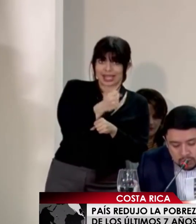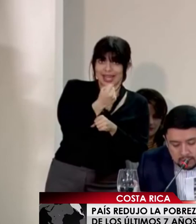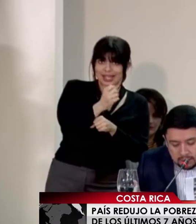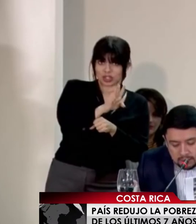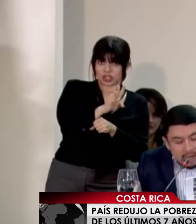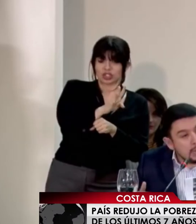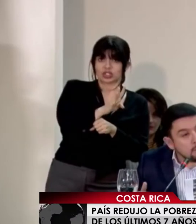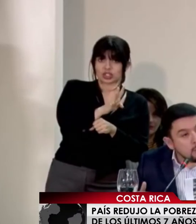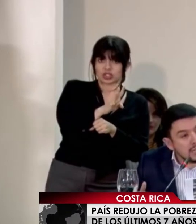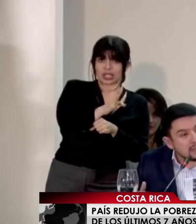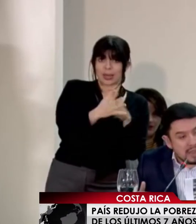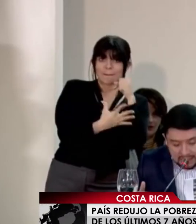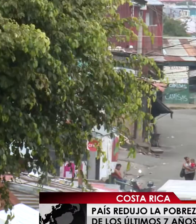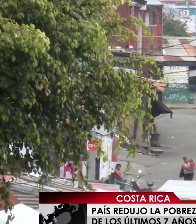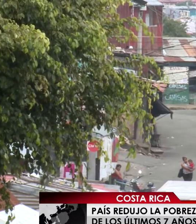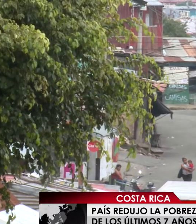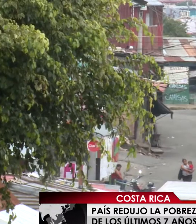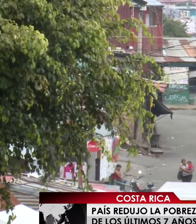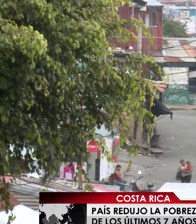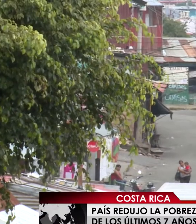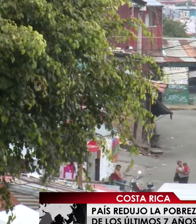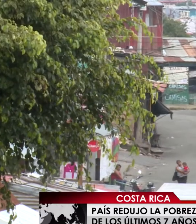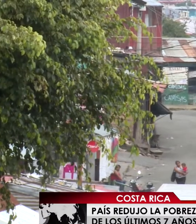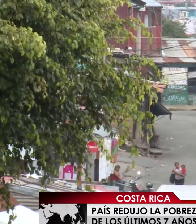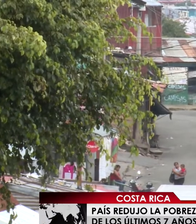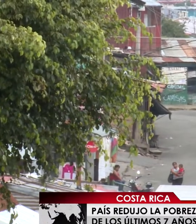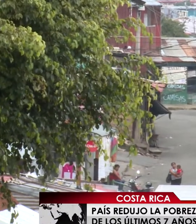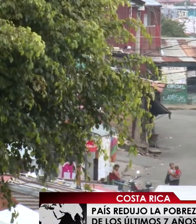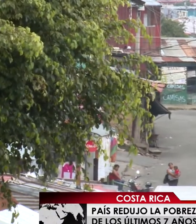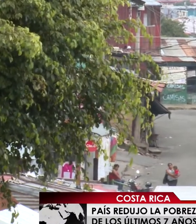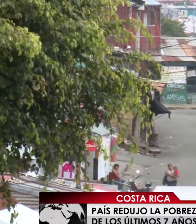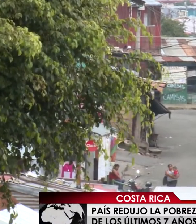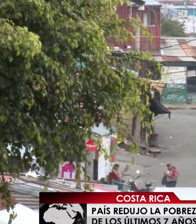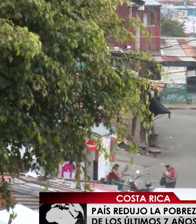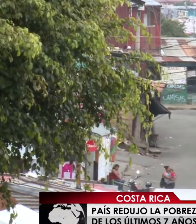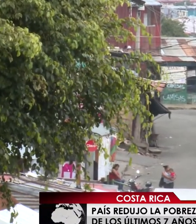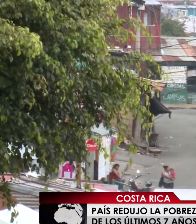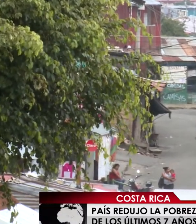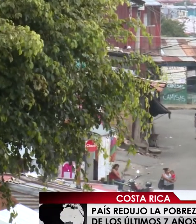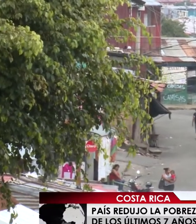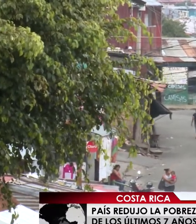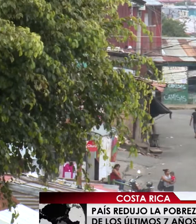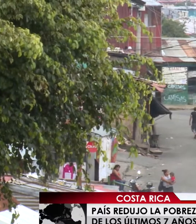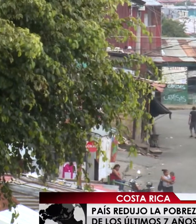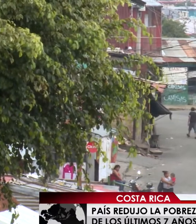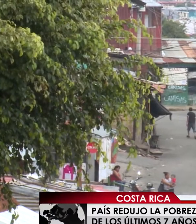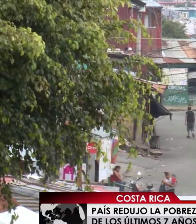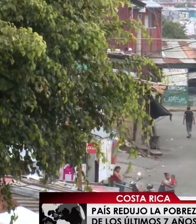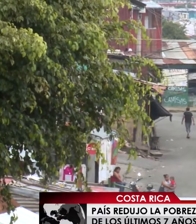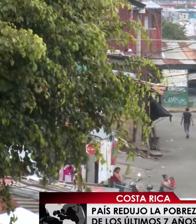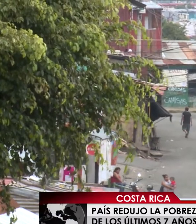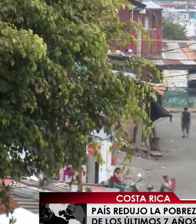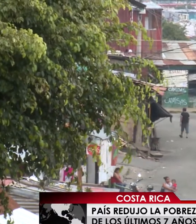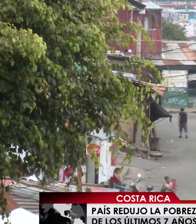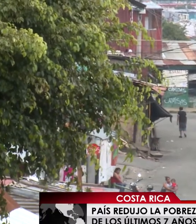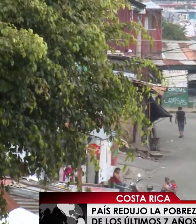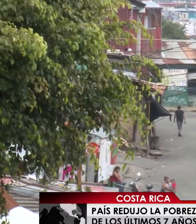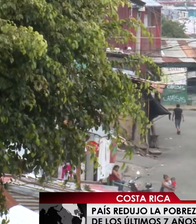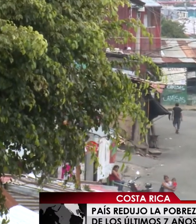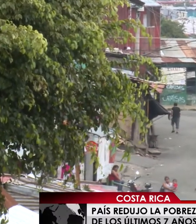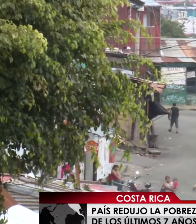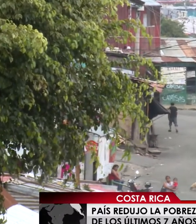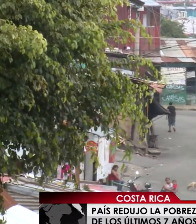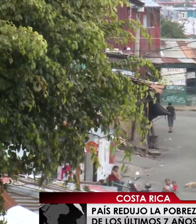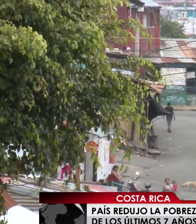2014 la pobreza extrema rural de 10,6 y la estamos dejando en